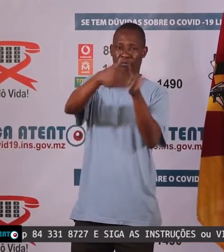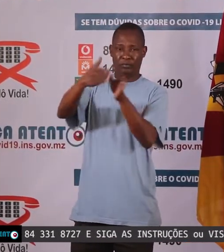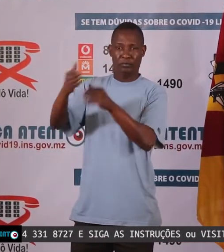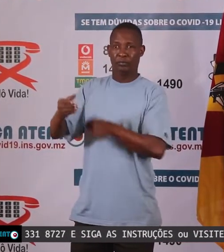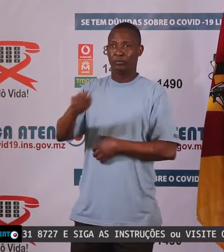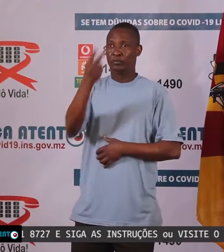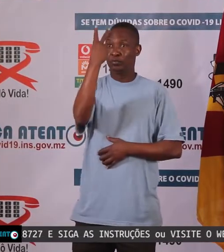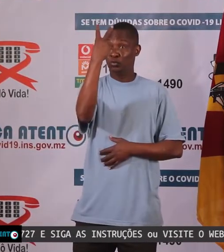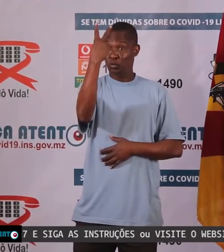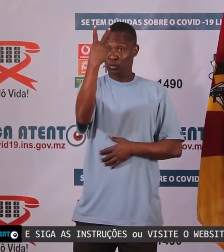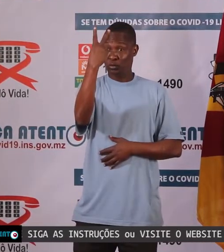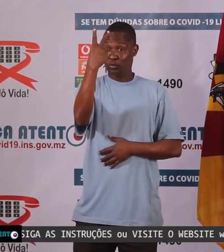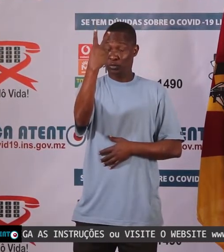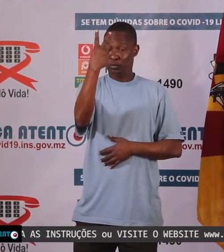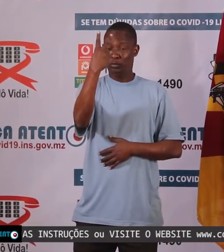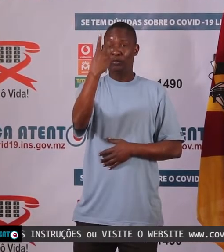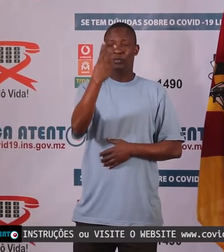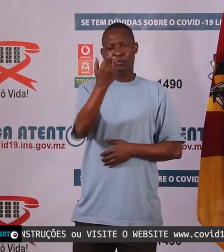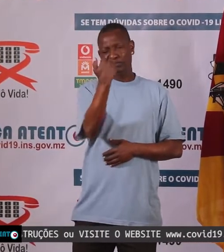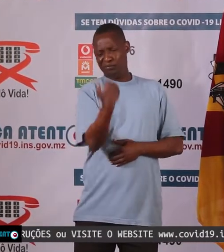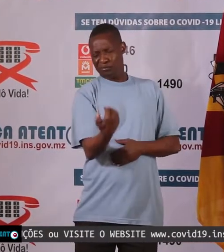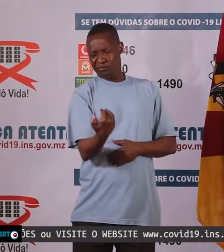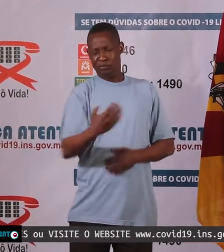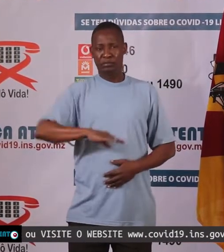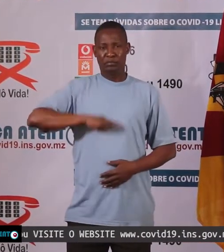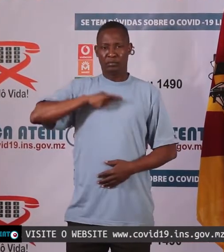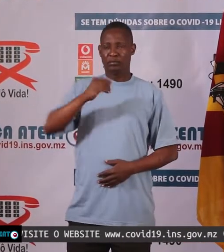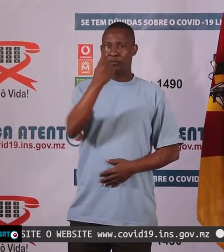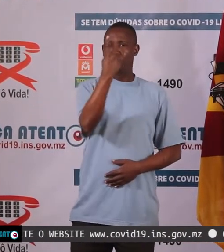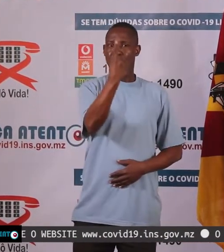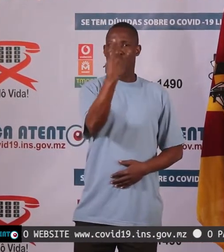ocorreram em crianças menores de 14 anos